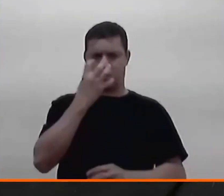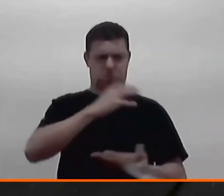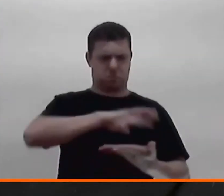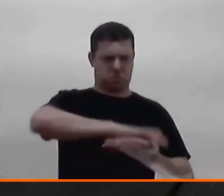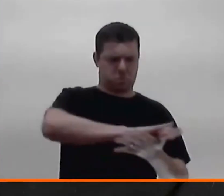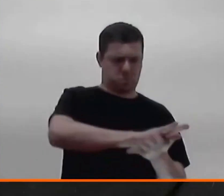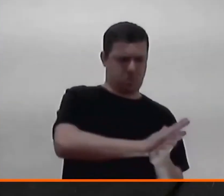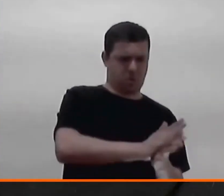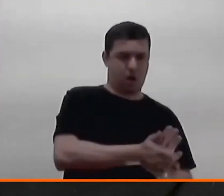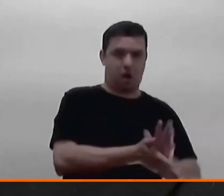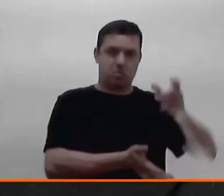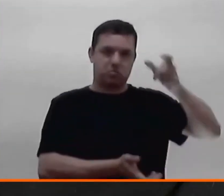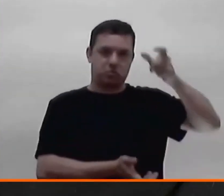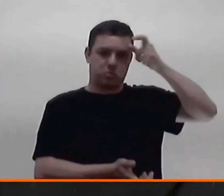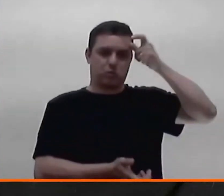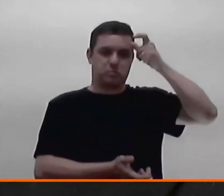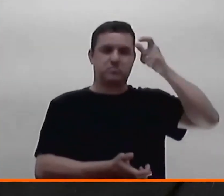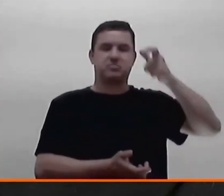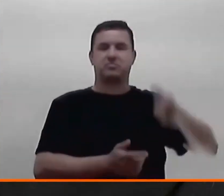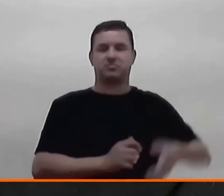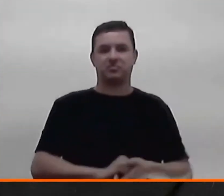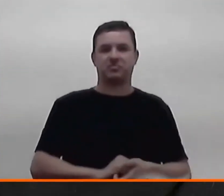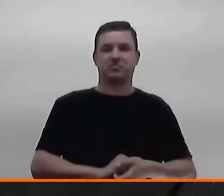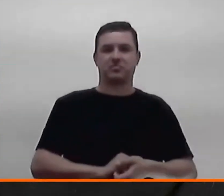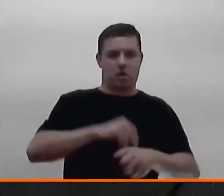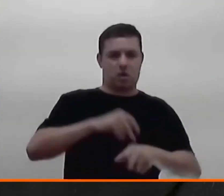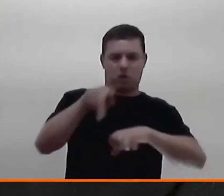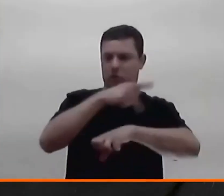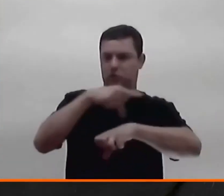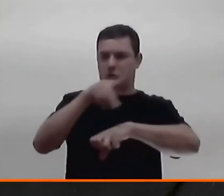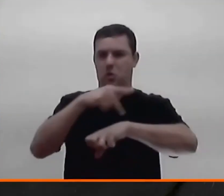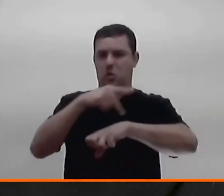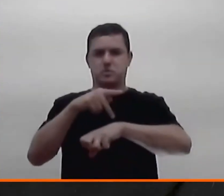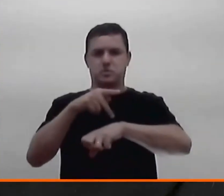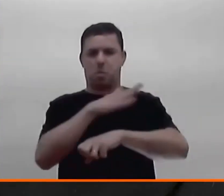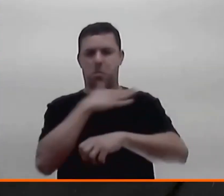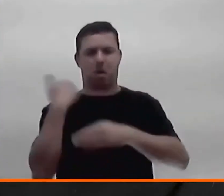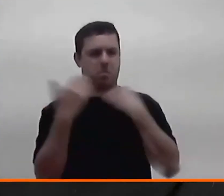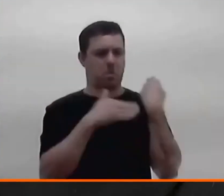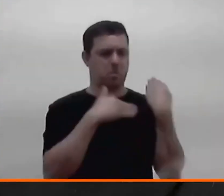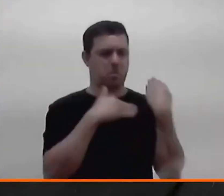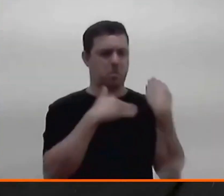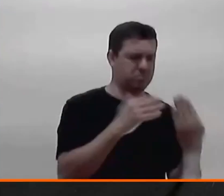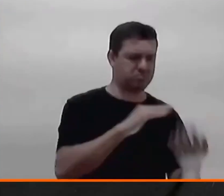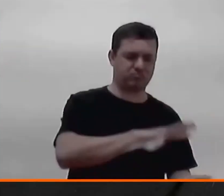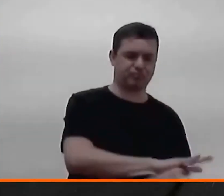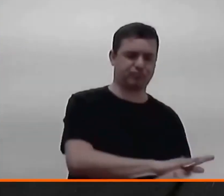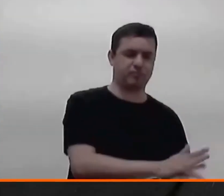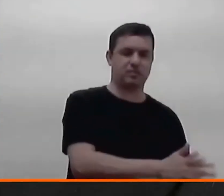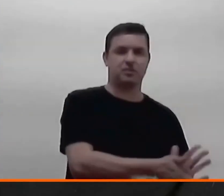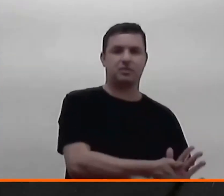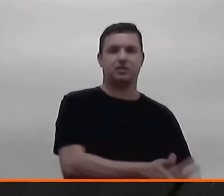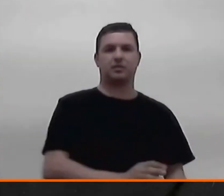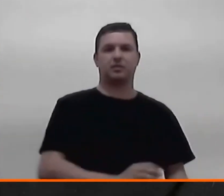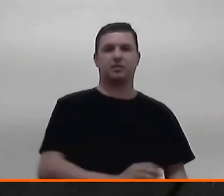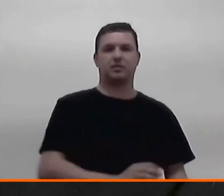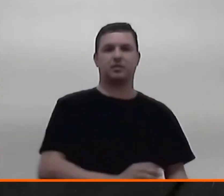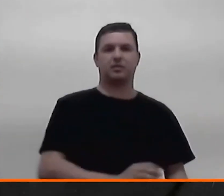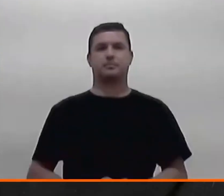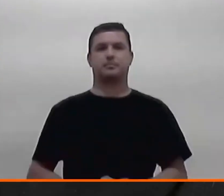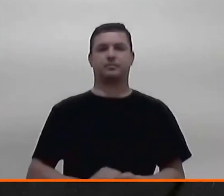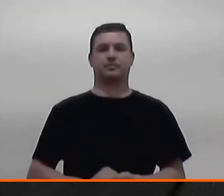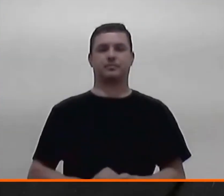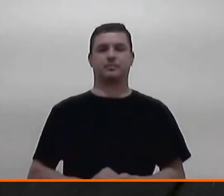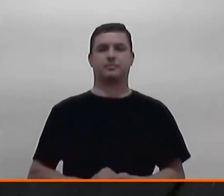julga entre as nações, enche-as de cadáveres, esmagará cabeças por toda a terra, de